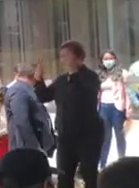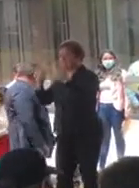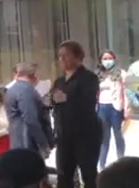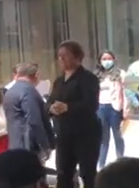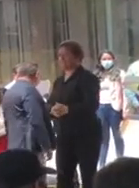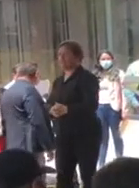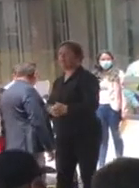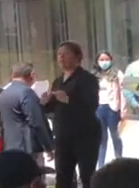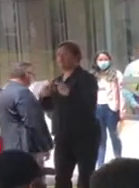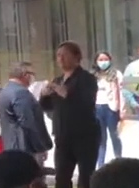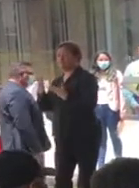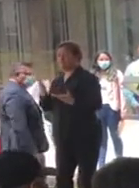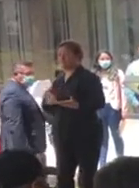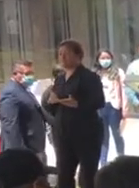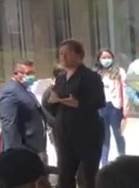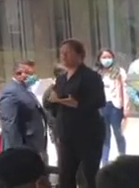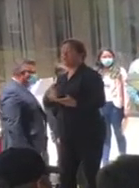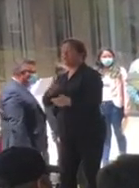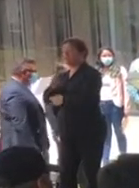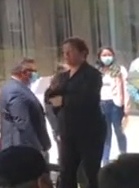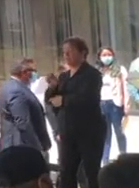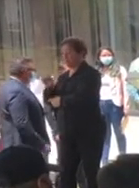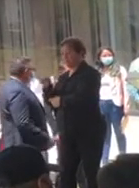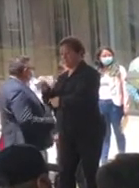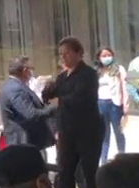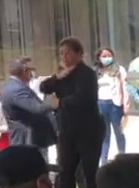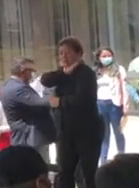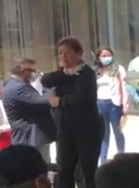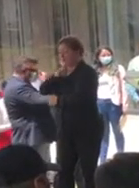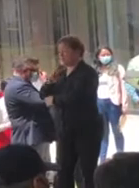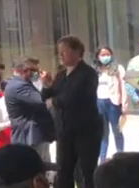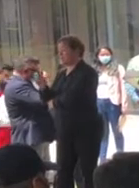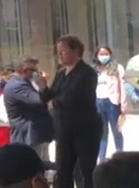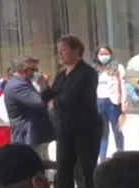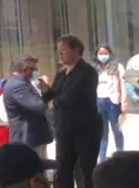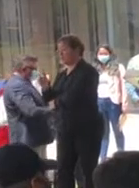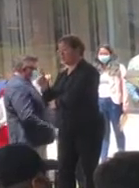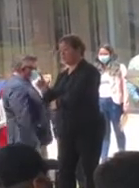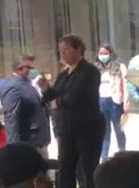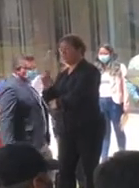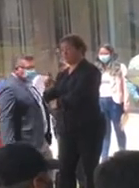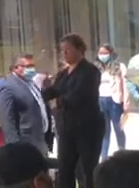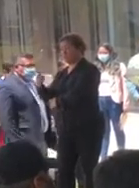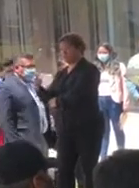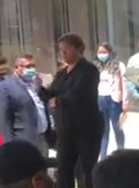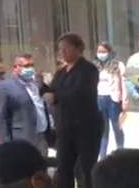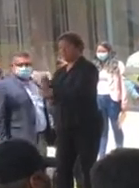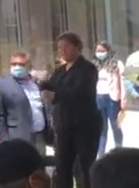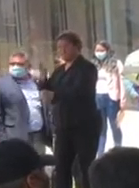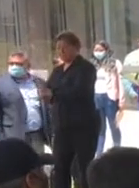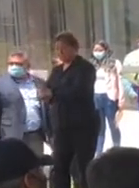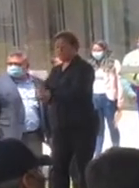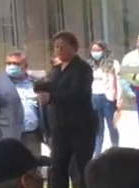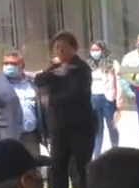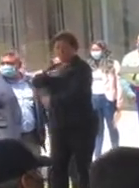tensional del general brigadier diplomado estado mayor raúl luis garcía secretario de seguridad ciudadana en el estado